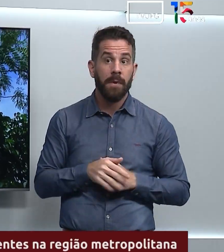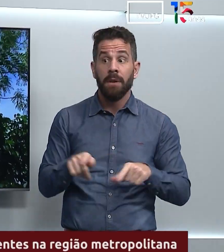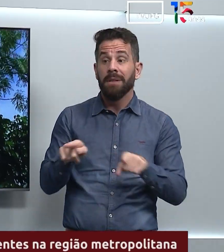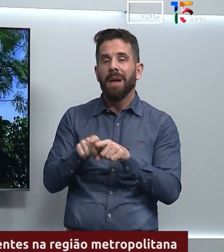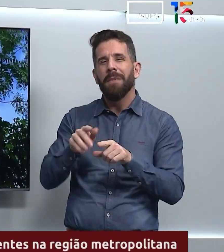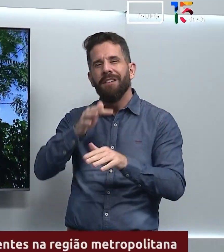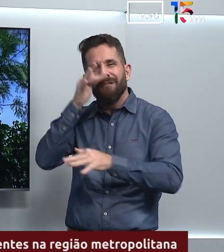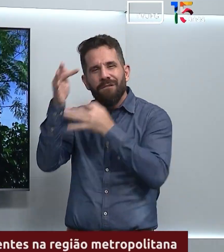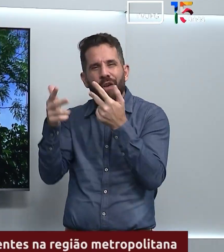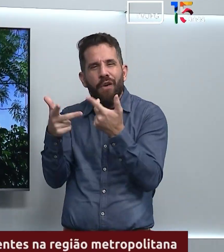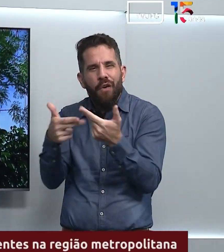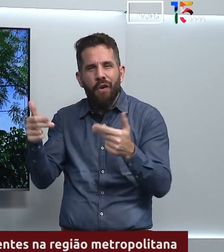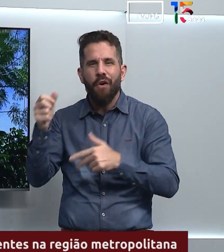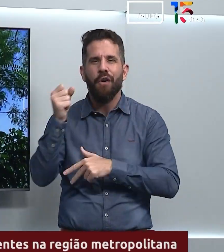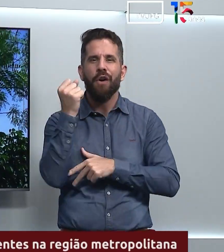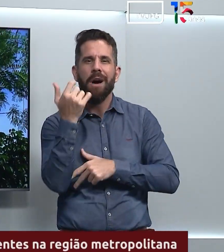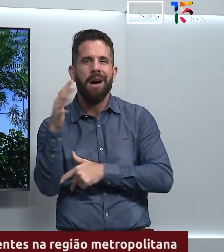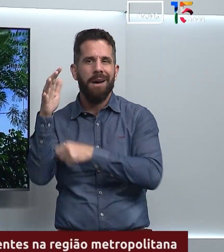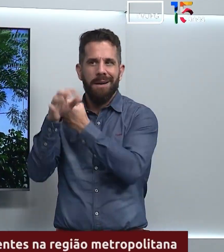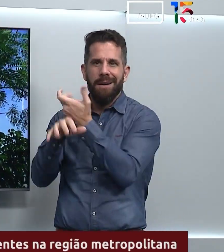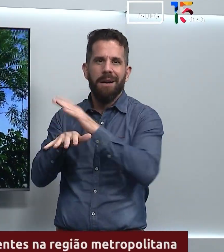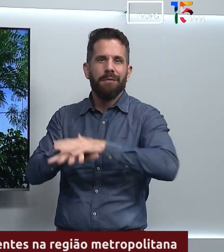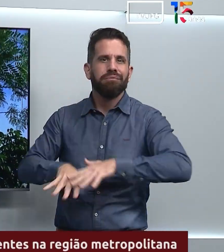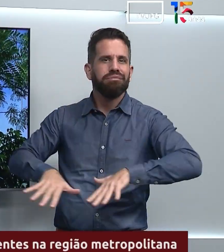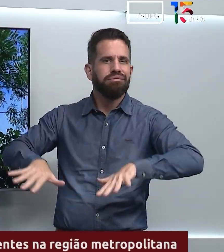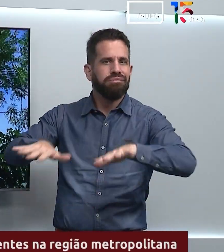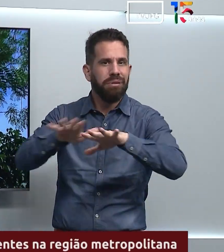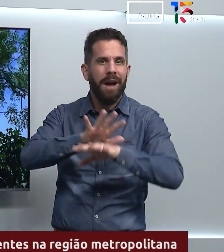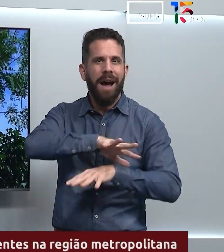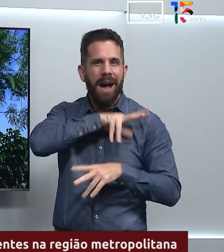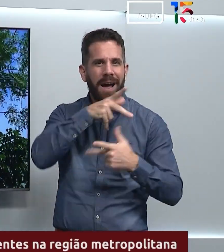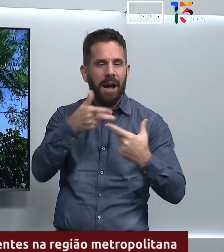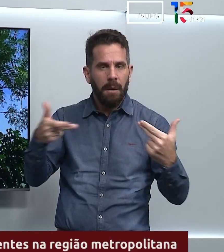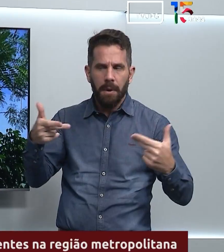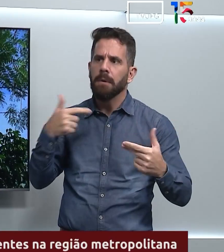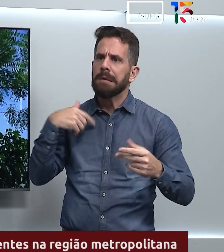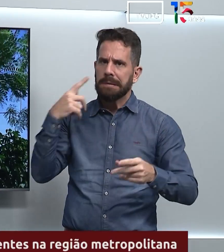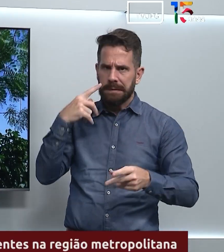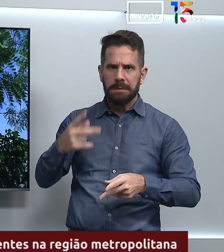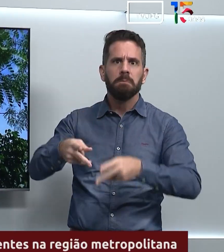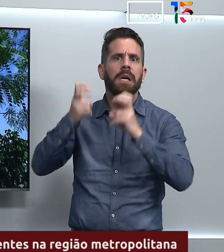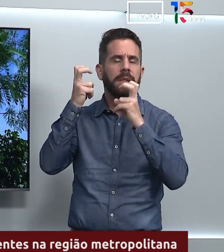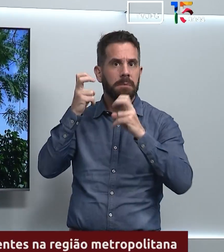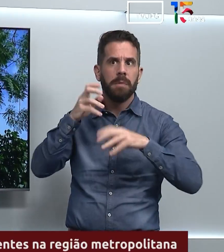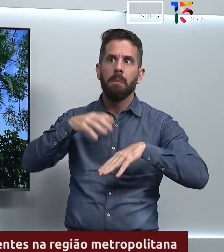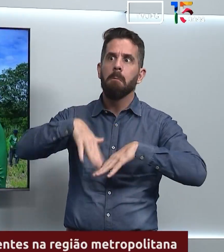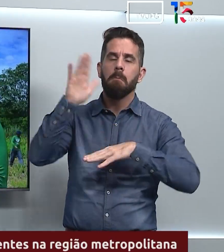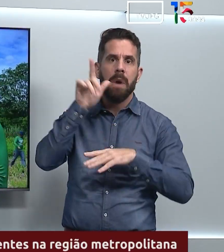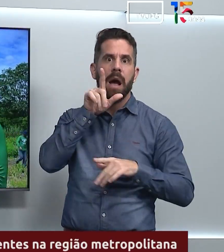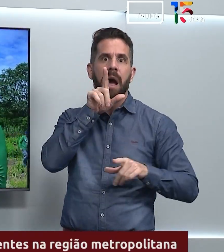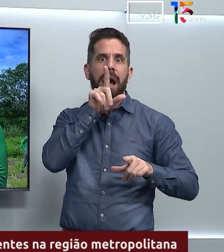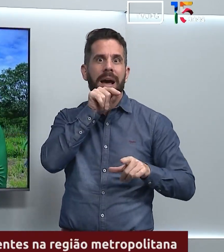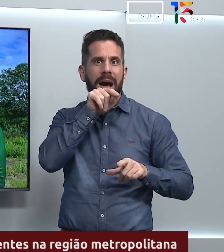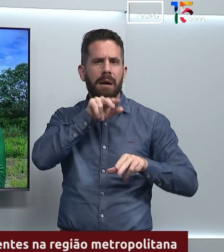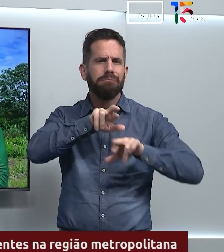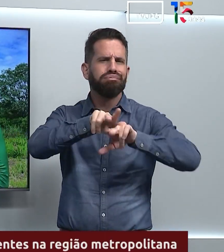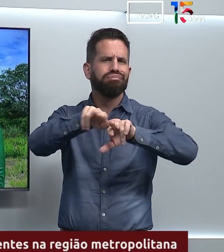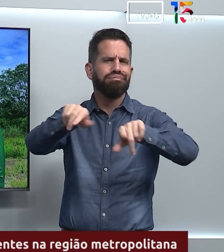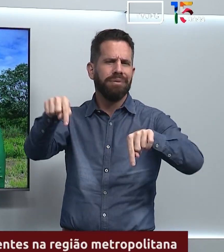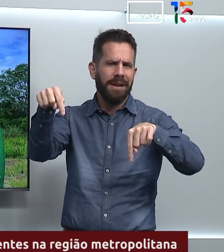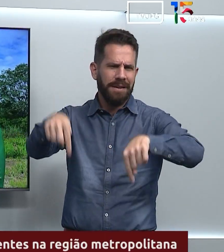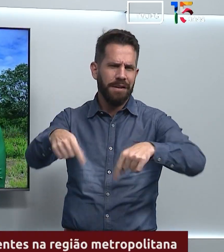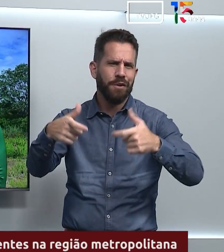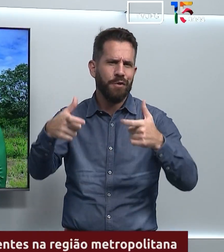mas principalmente de fauna, a gente percebeu um incremento muito grande de aves no local. Tiago Coalhato